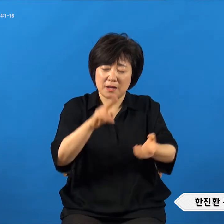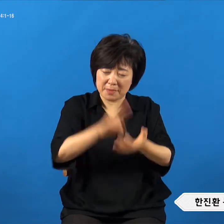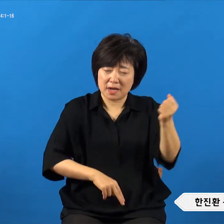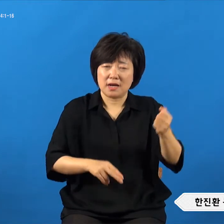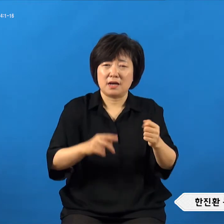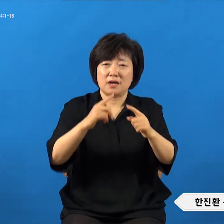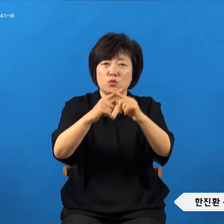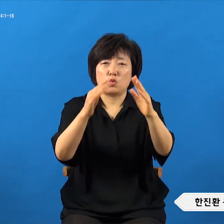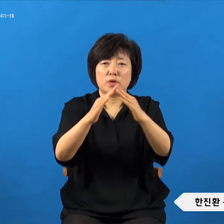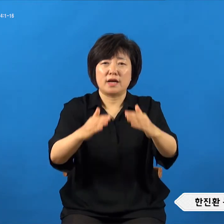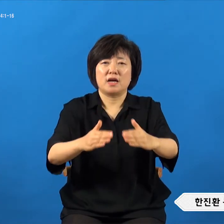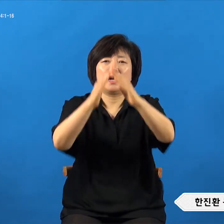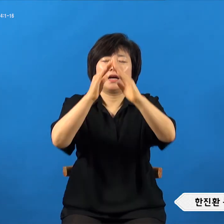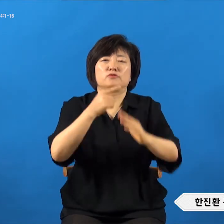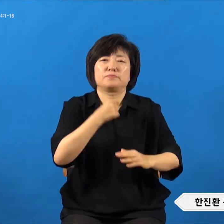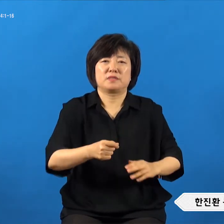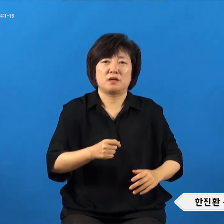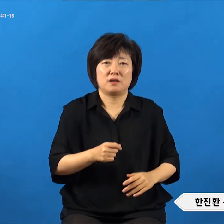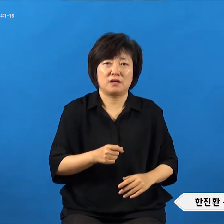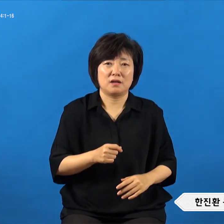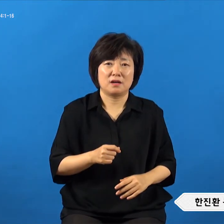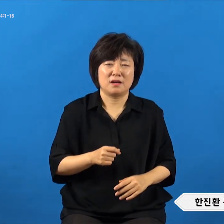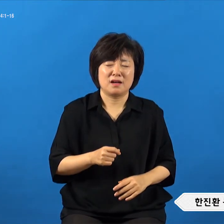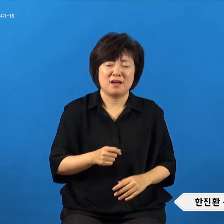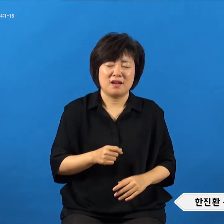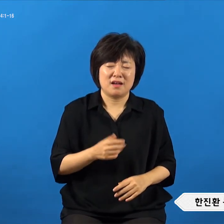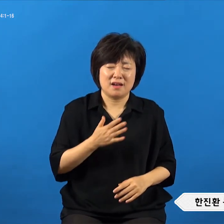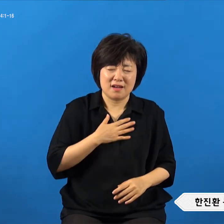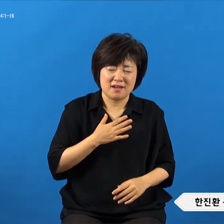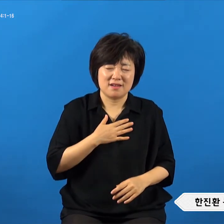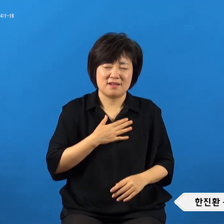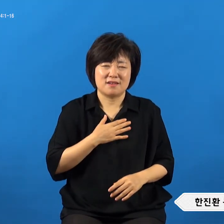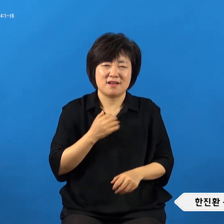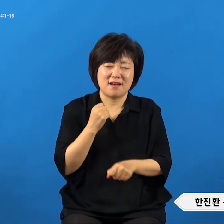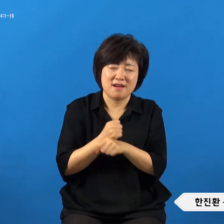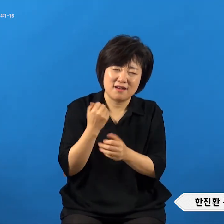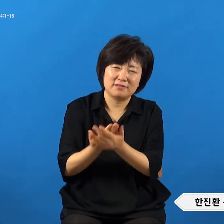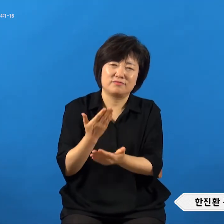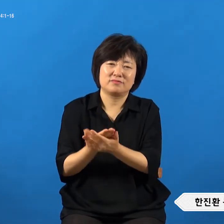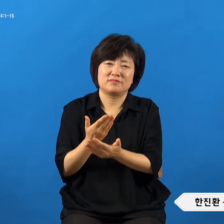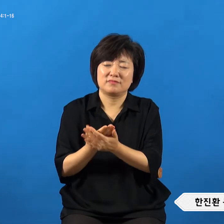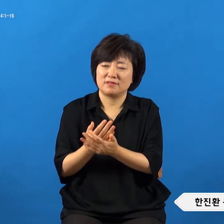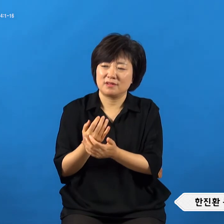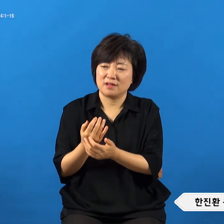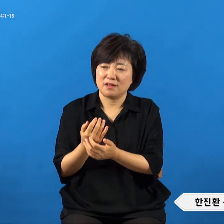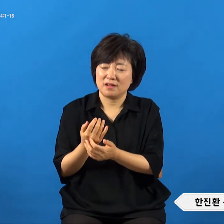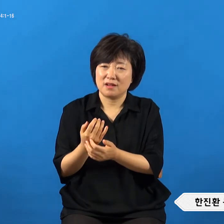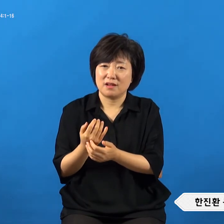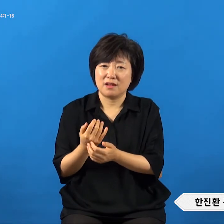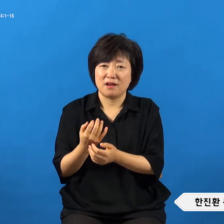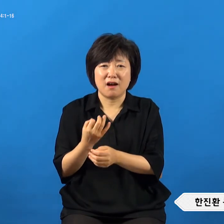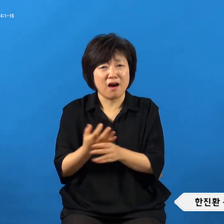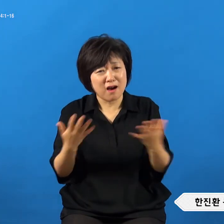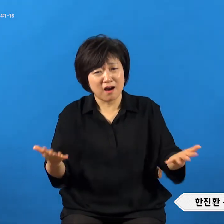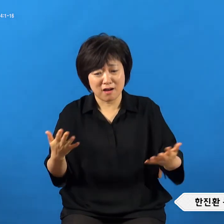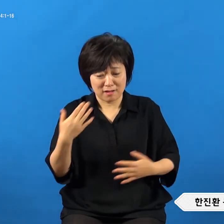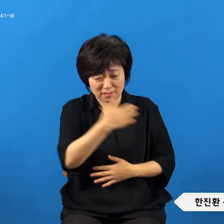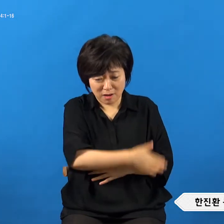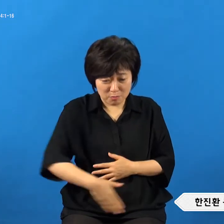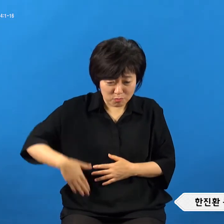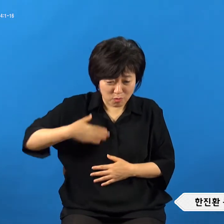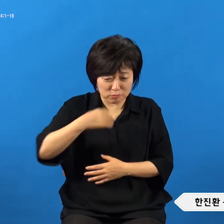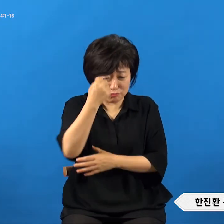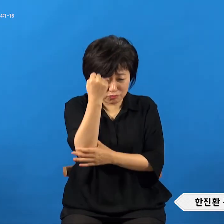예배당 짓자는 것입니다. 거의 그냥 절규하듯이 사정을 합니다. 여보, 어차피 썩을